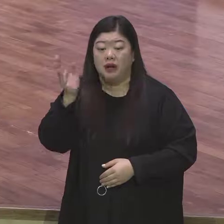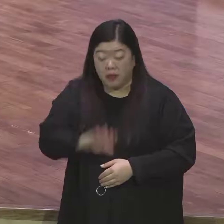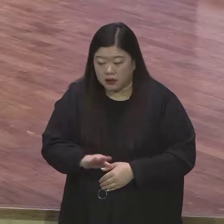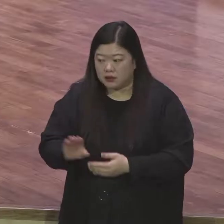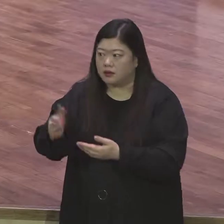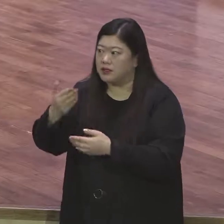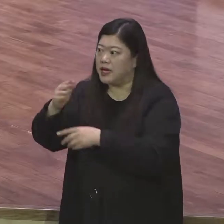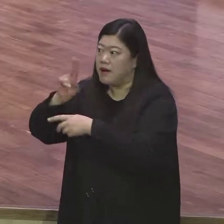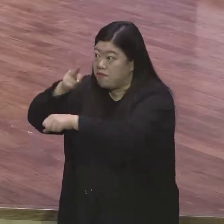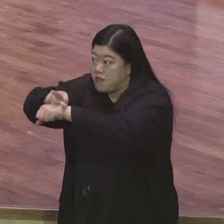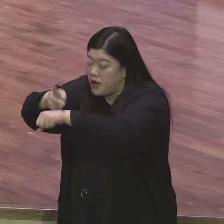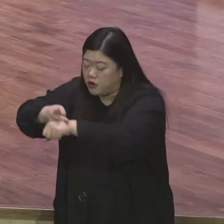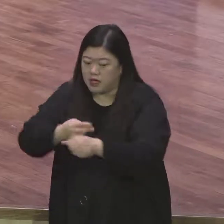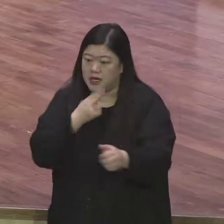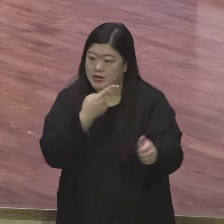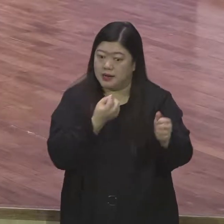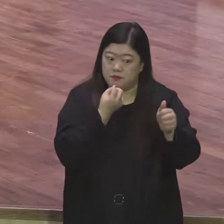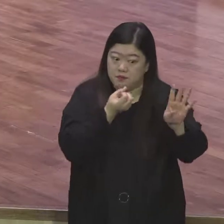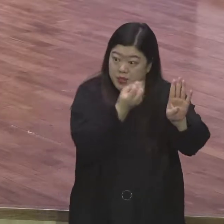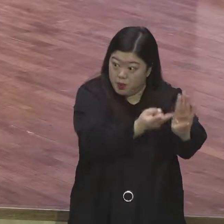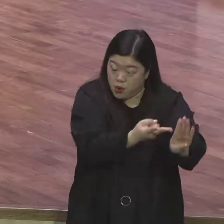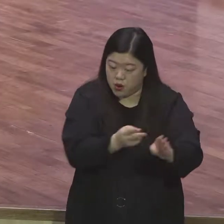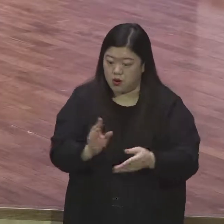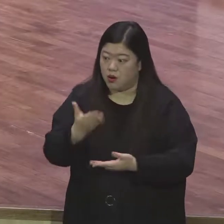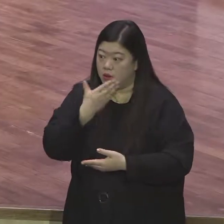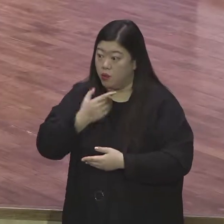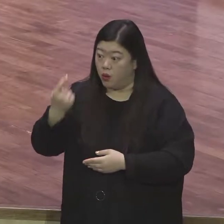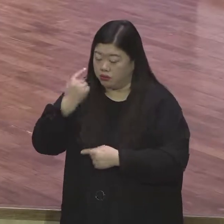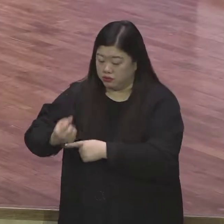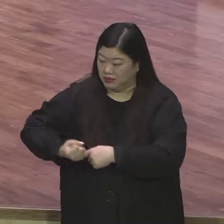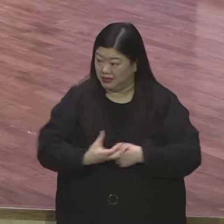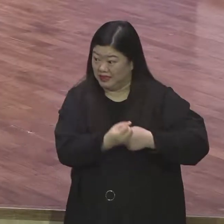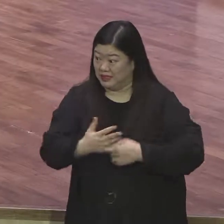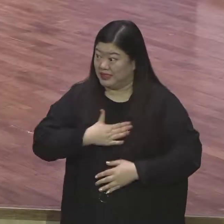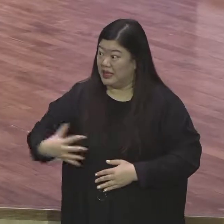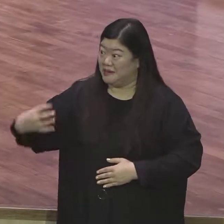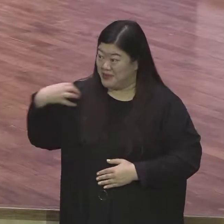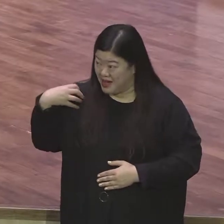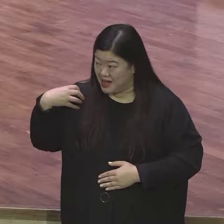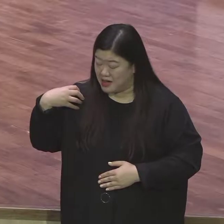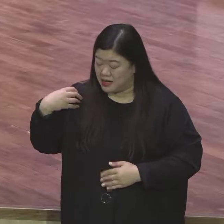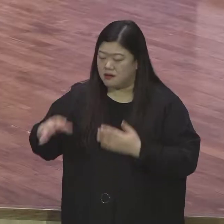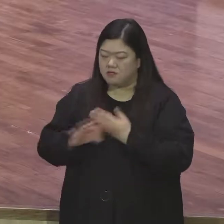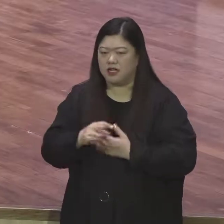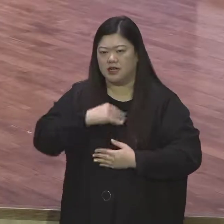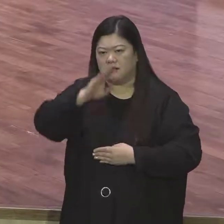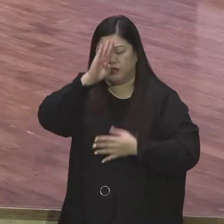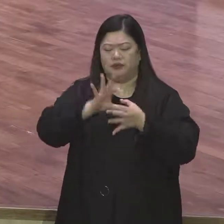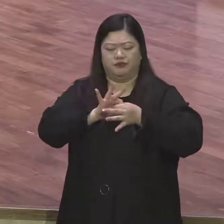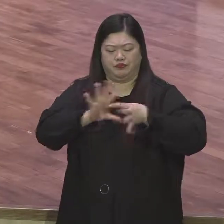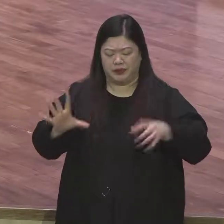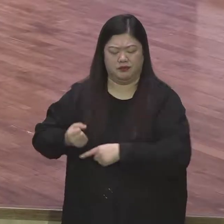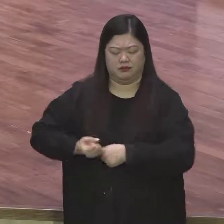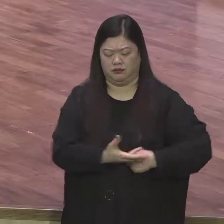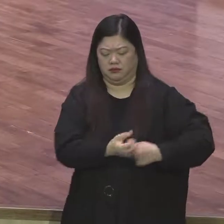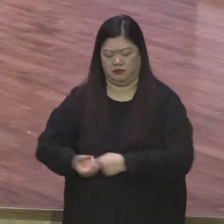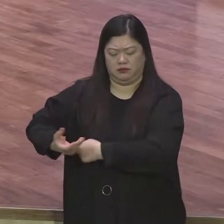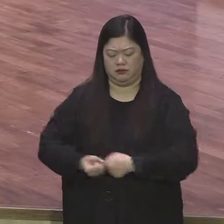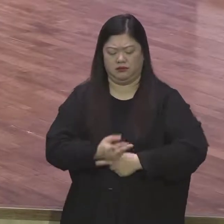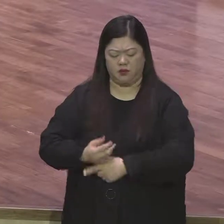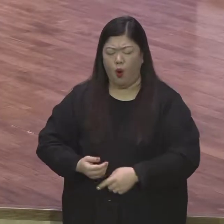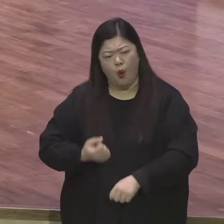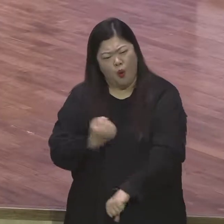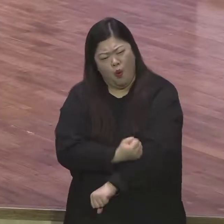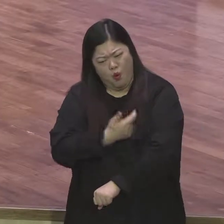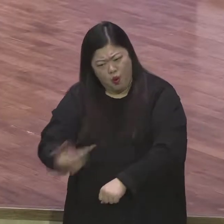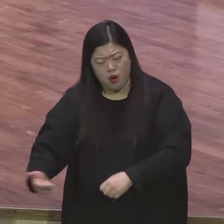정도로 생명건 헌신을 했기 때문에 존귀한 존재로 대접받을 자격이 있다라는